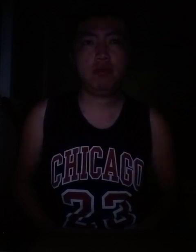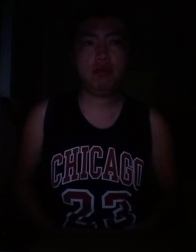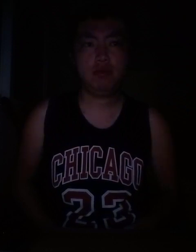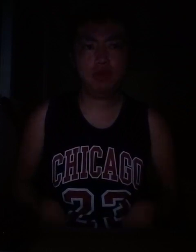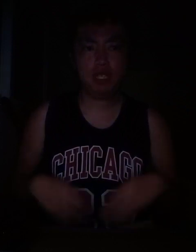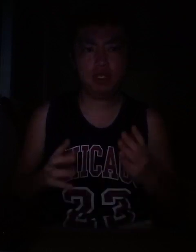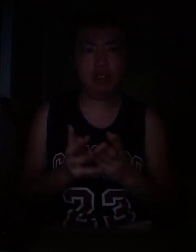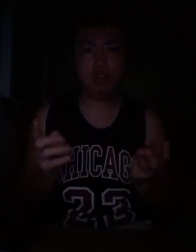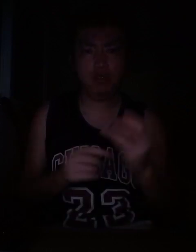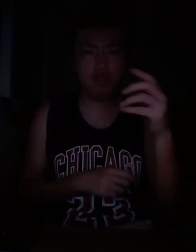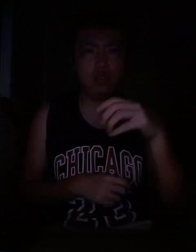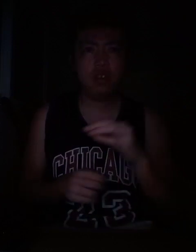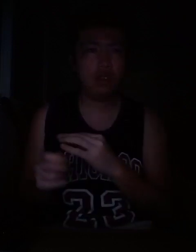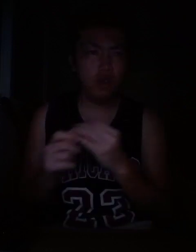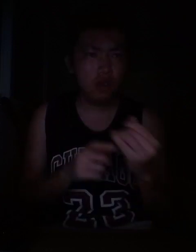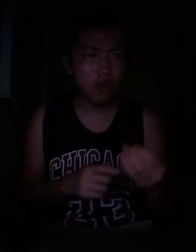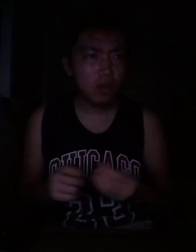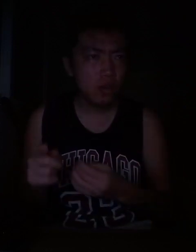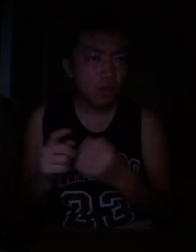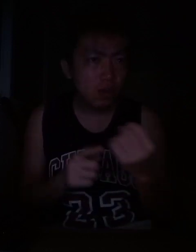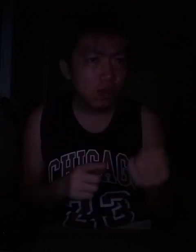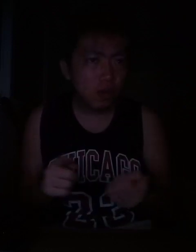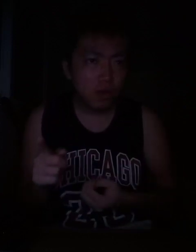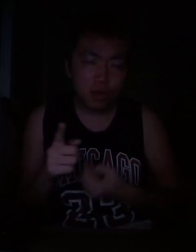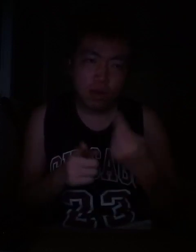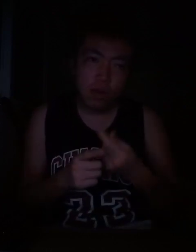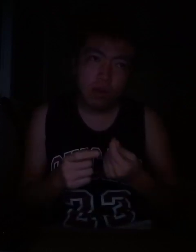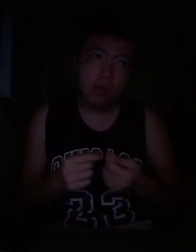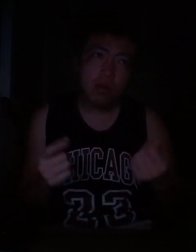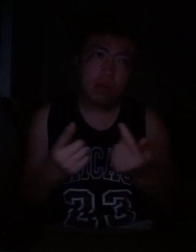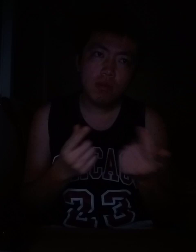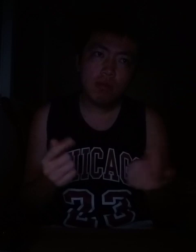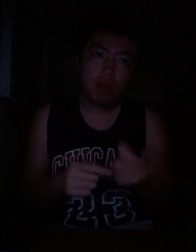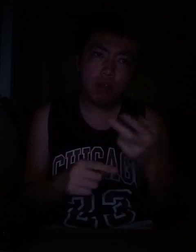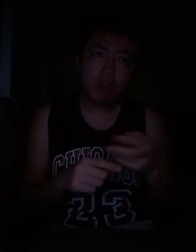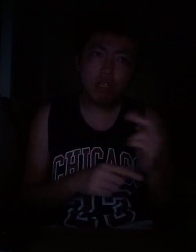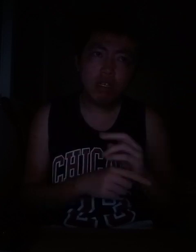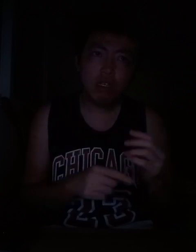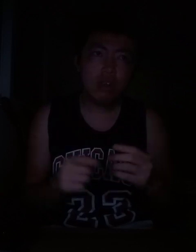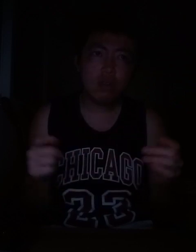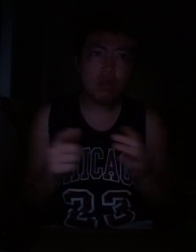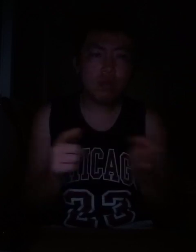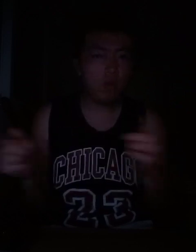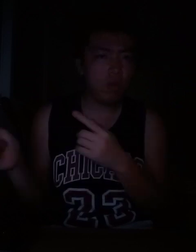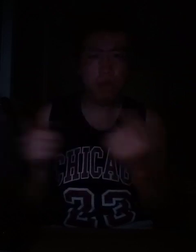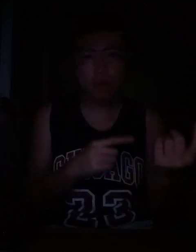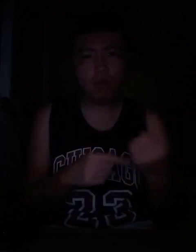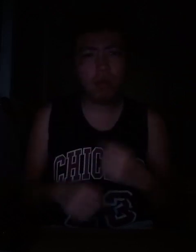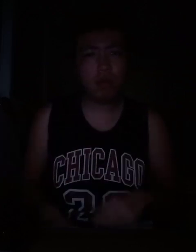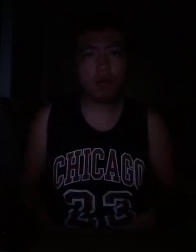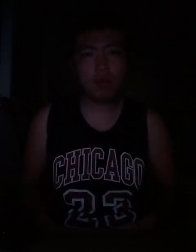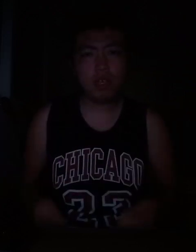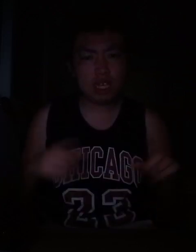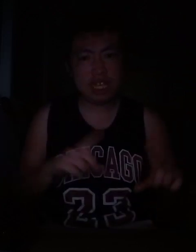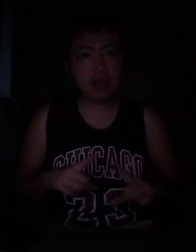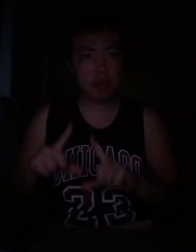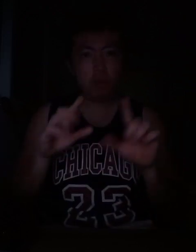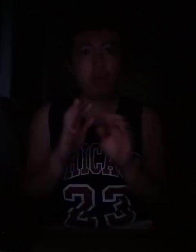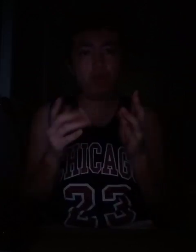이화영 전 부지사 재판에서 변호사 선임 문제로 검사와 변호사 사이에 고성이 오갔습니다. 새 변호인이 중도